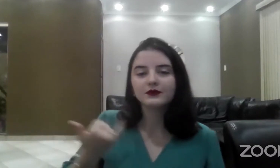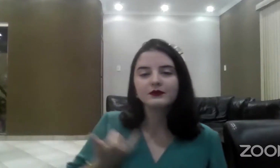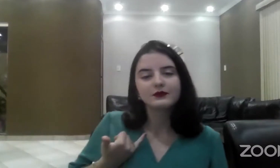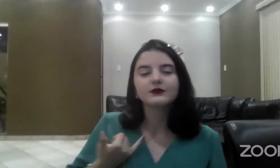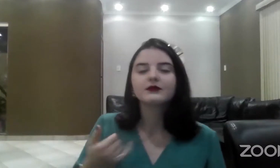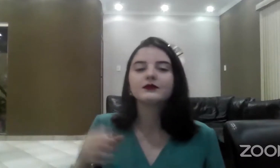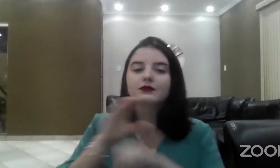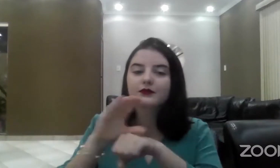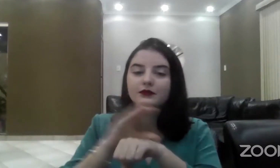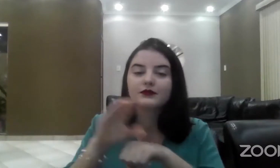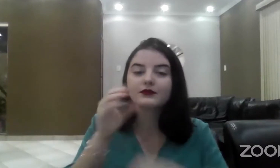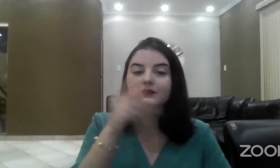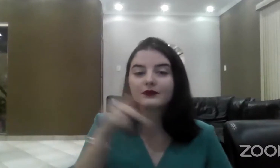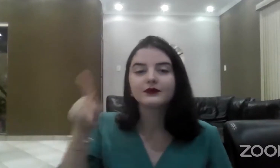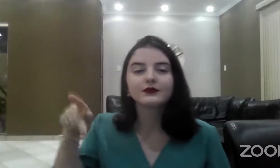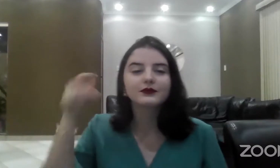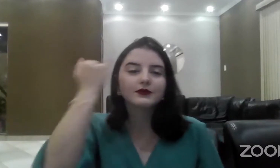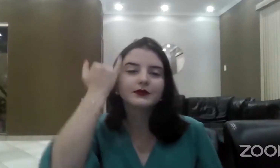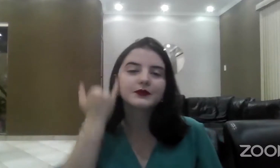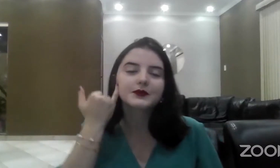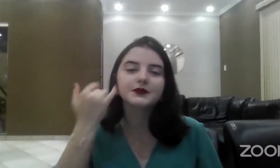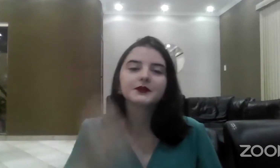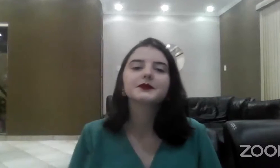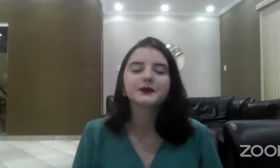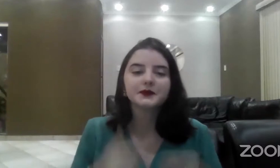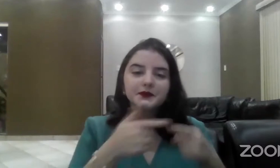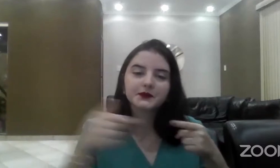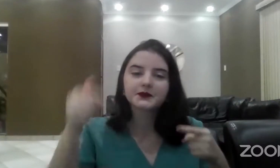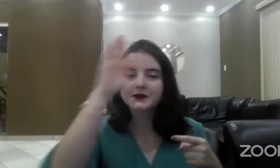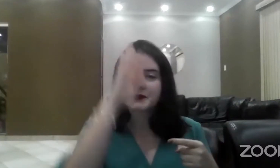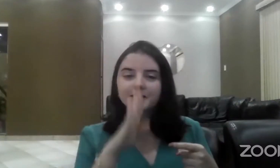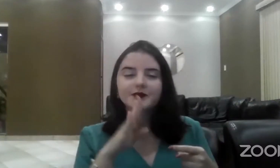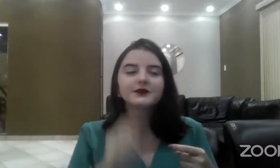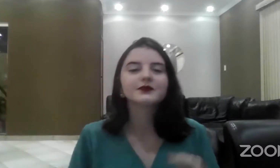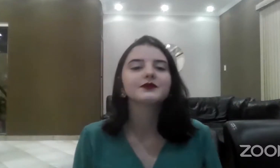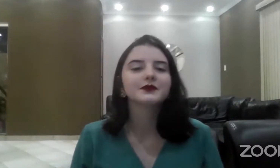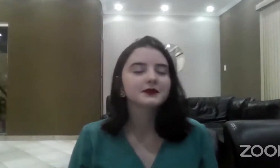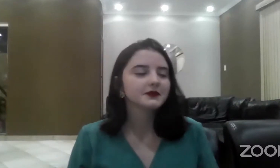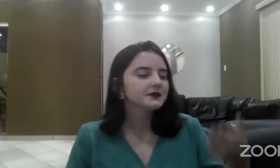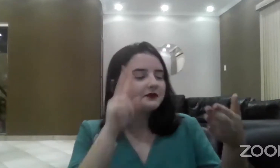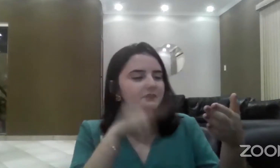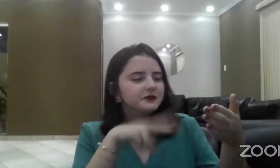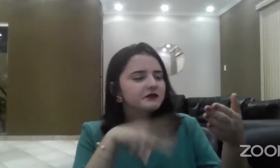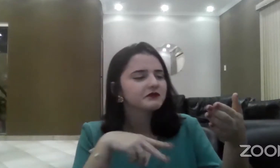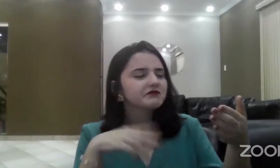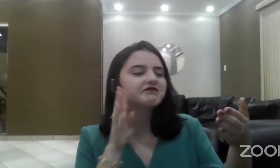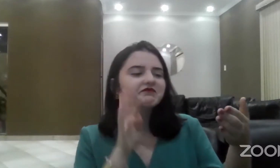mensagem me avisando sobre o curso do professor Jorge, de uma semana gratuita. Eu